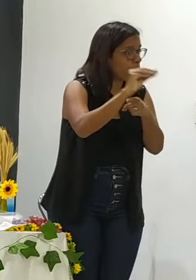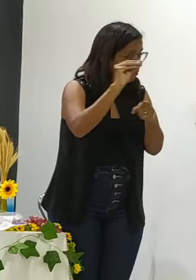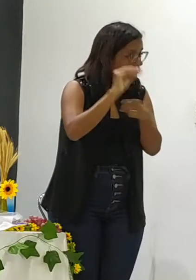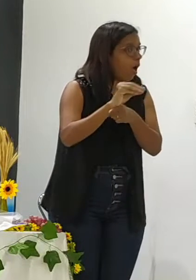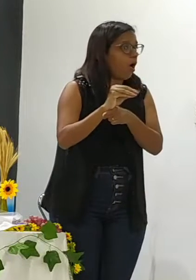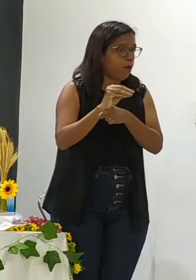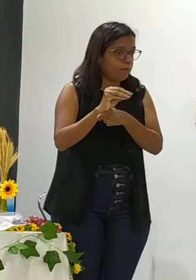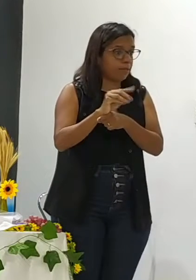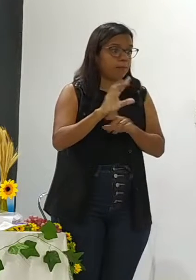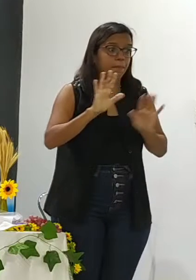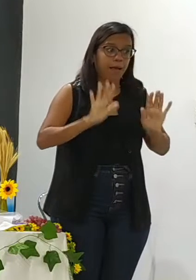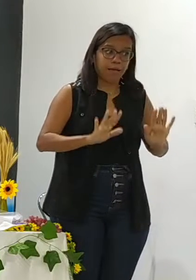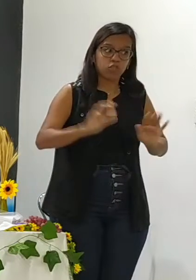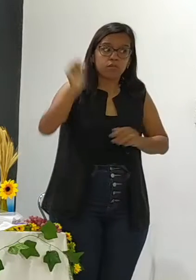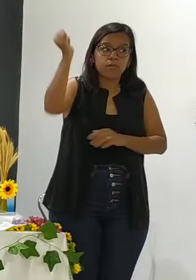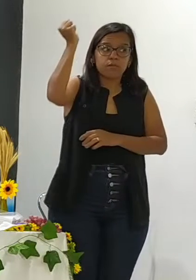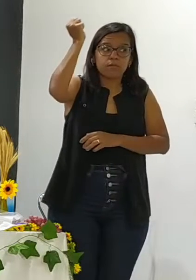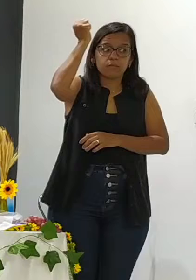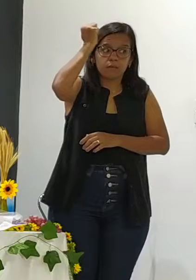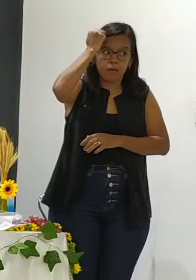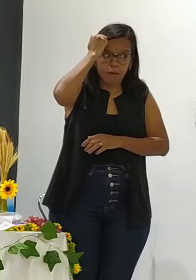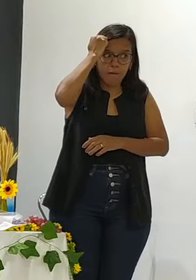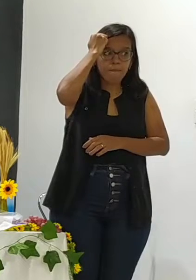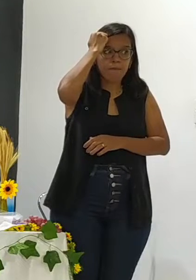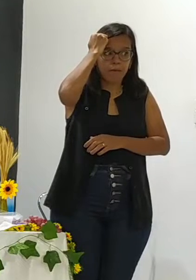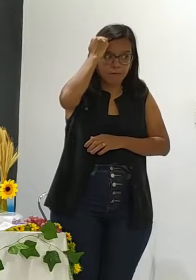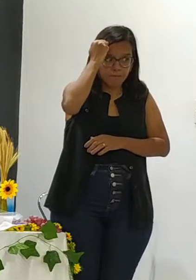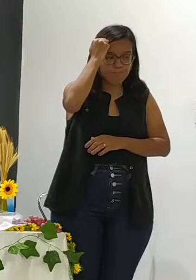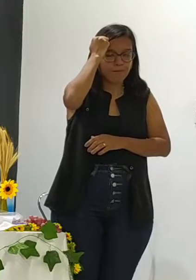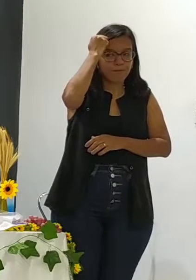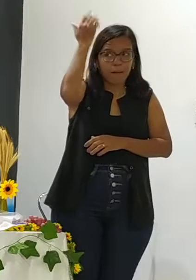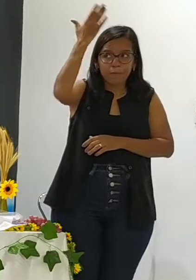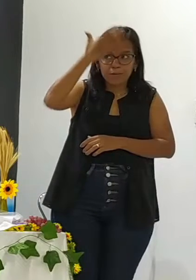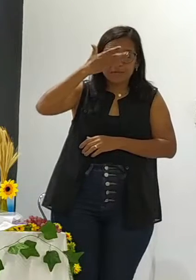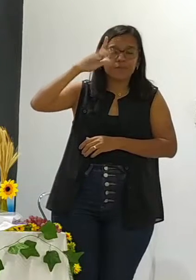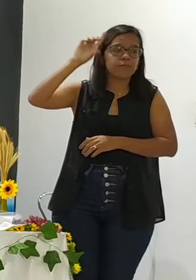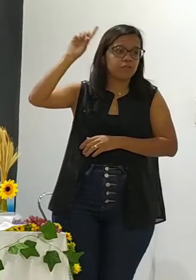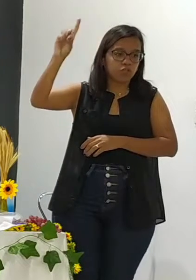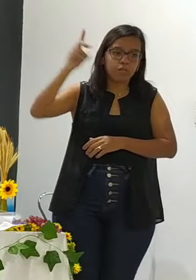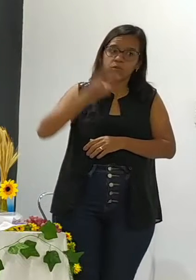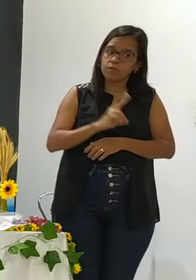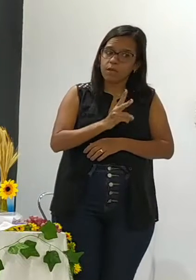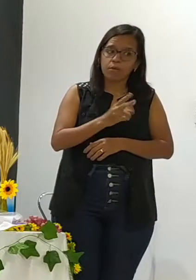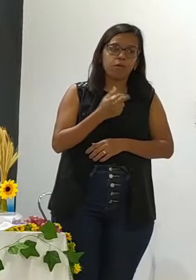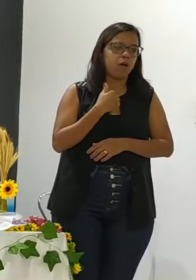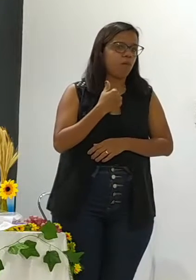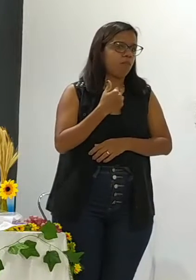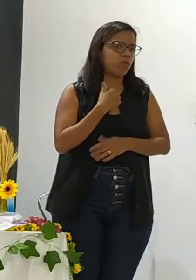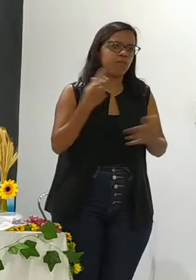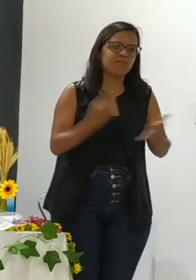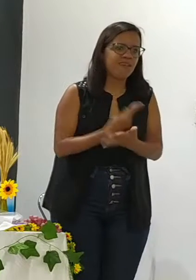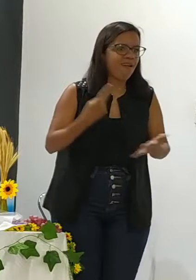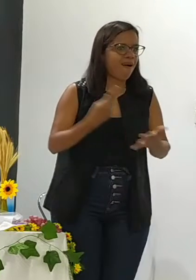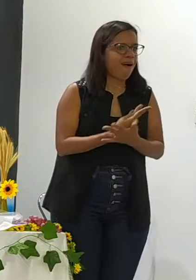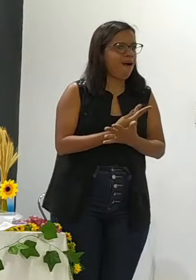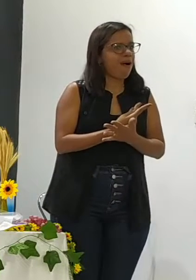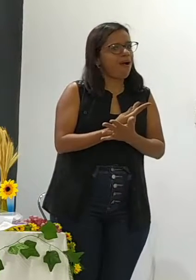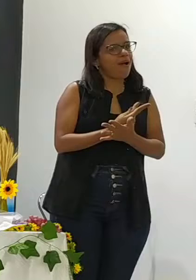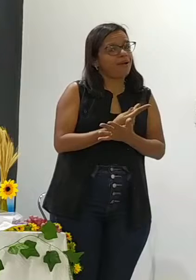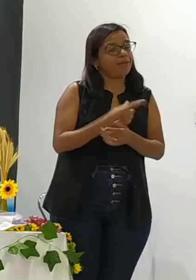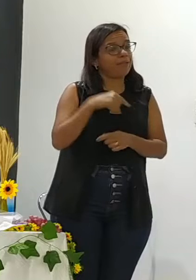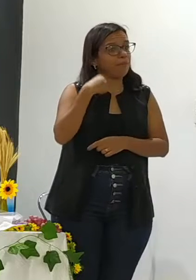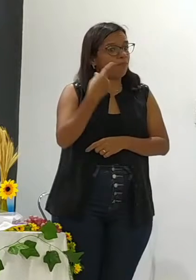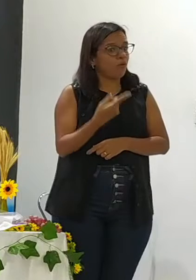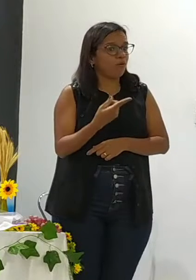que a gente se arrependa, desde que a gente se coloque na presença de Deus. Nós só não podemos cometer erros, querido, e